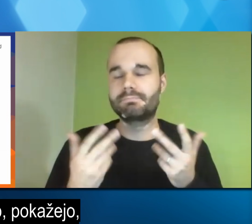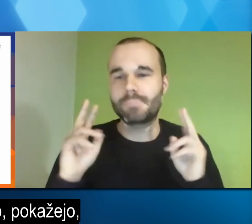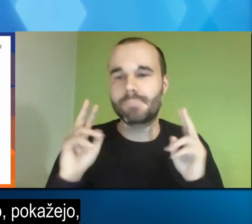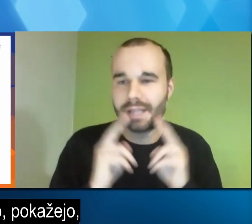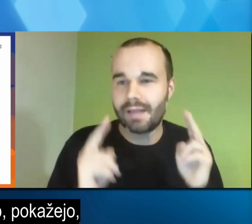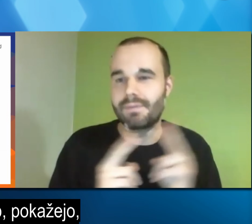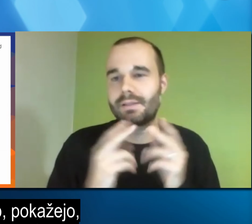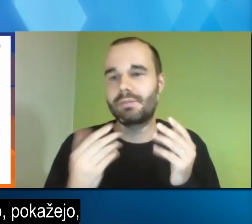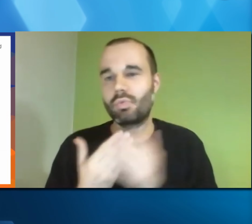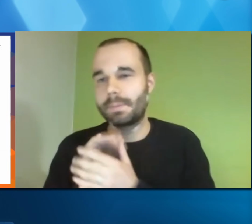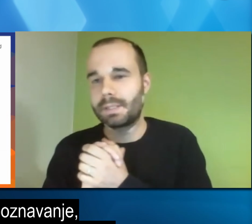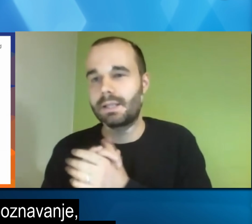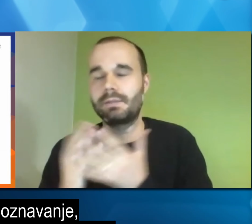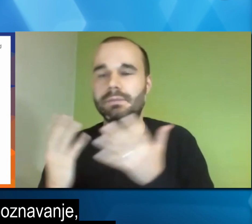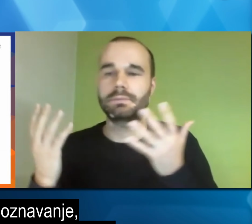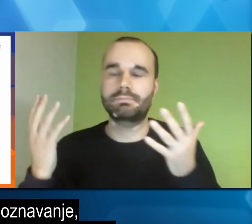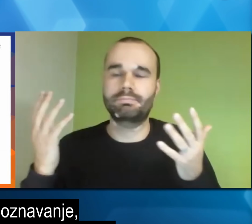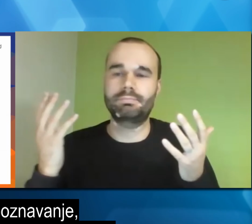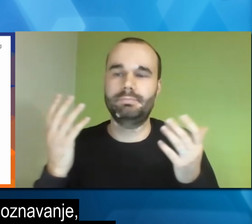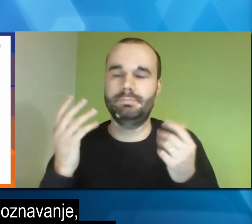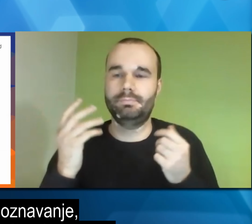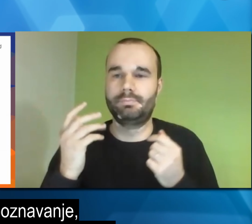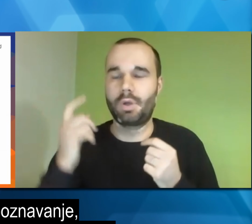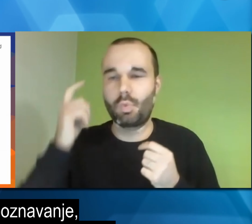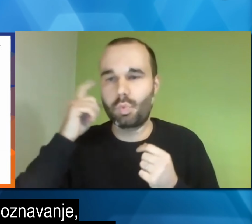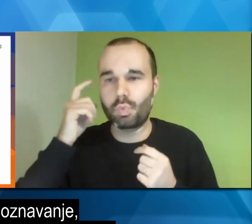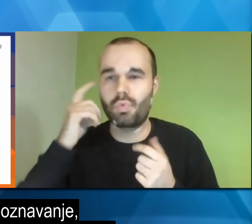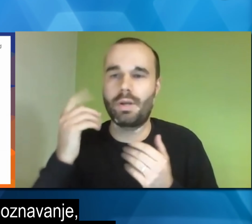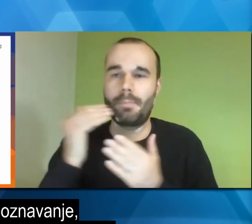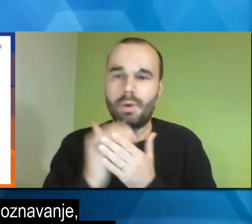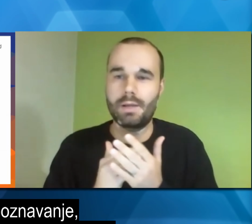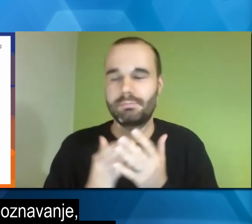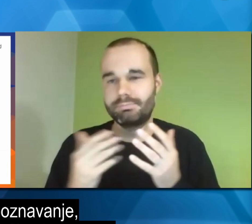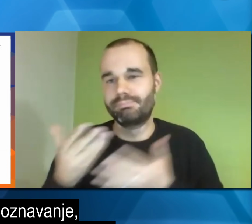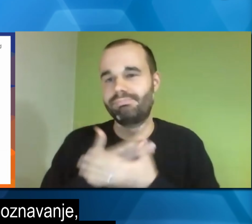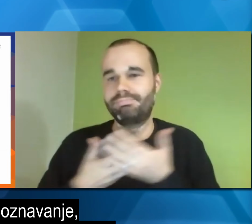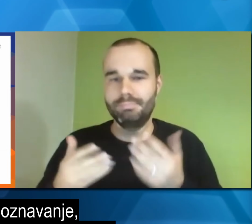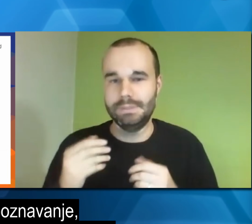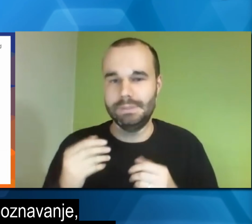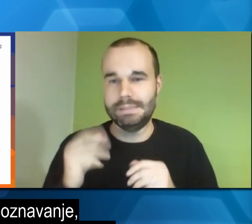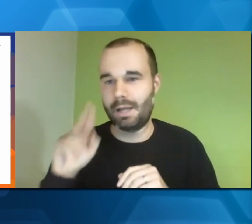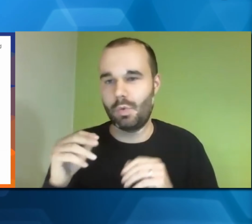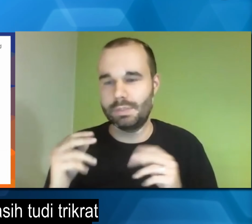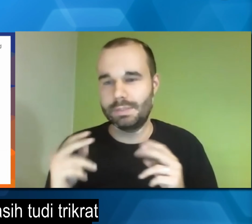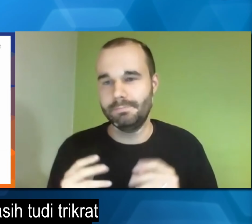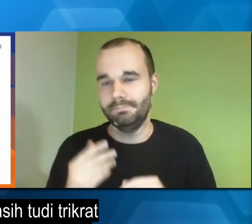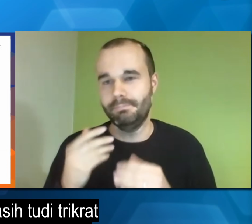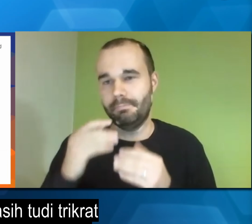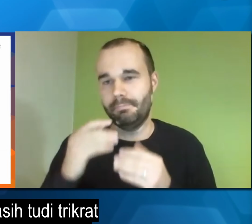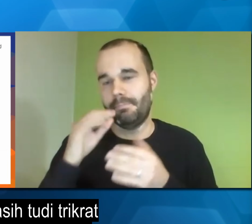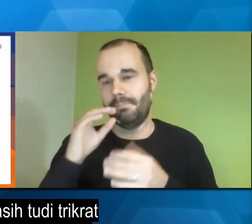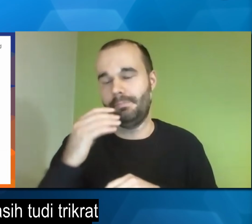pokažejo, kakšen je njihov sistem, pridejo na spoznavanje. Seveda predstavimo tudi kulturni program.